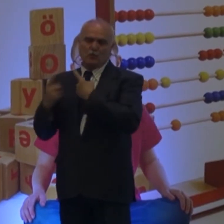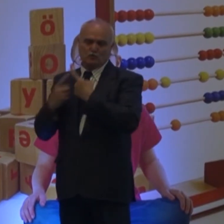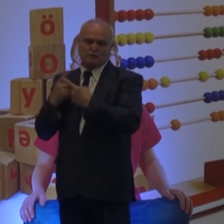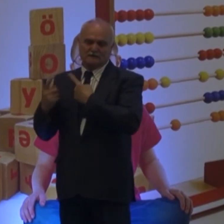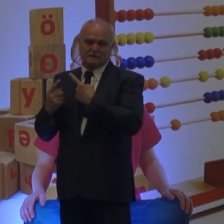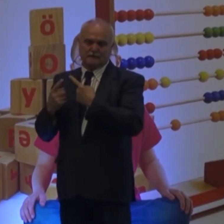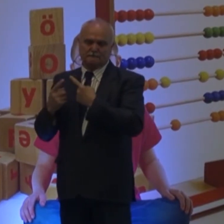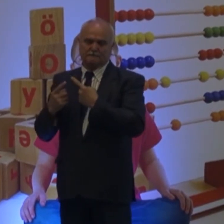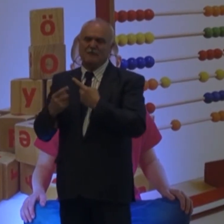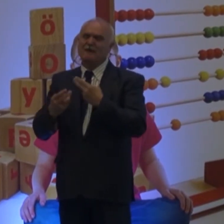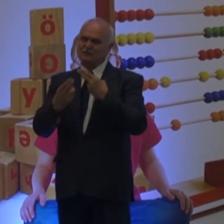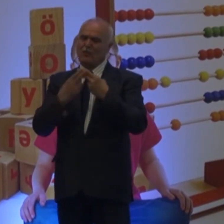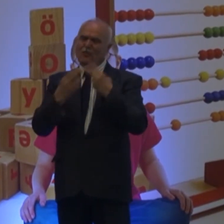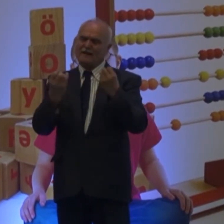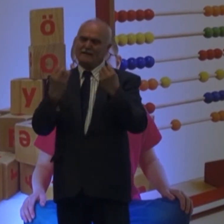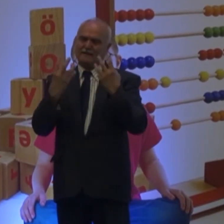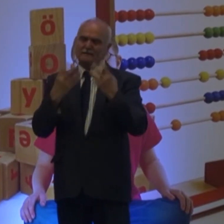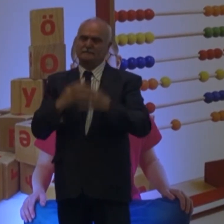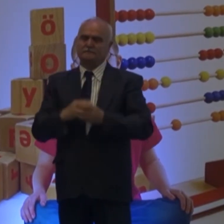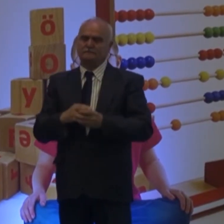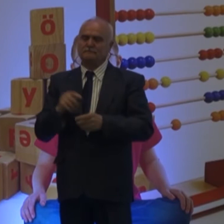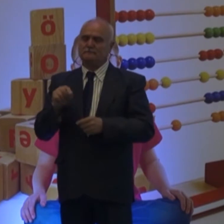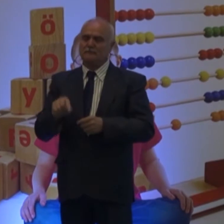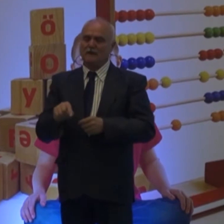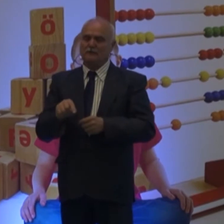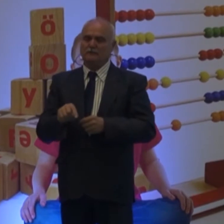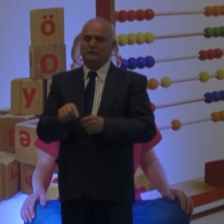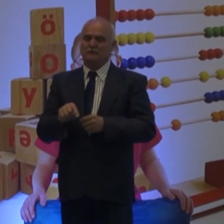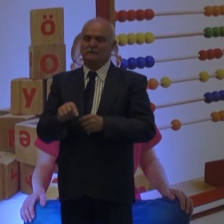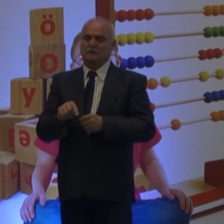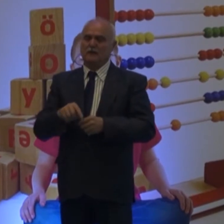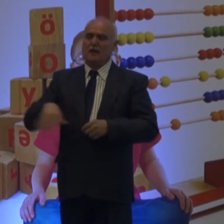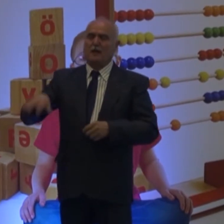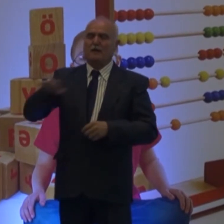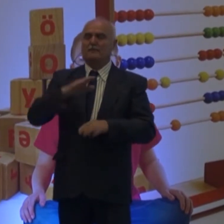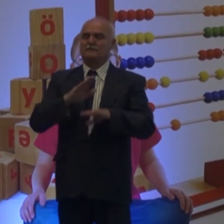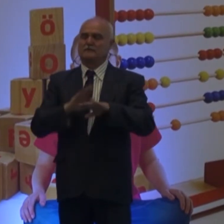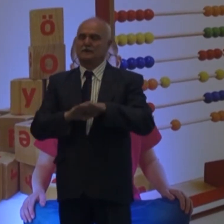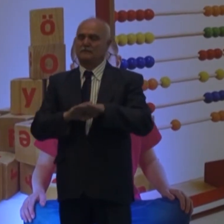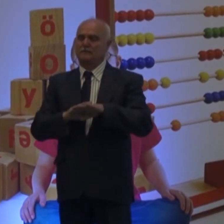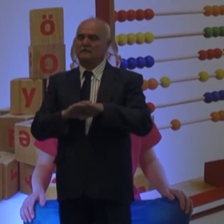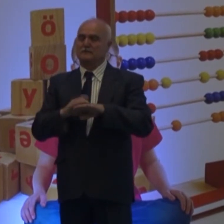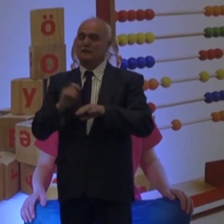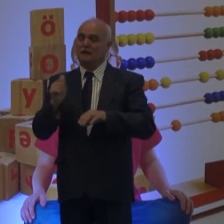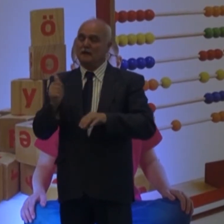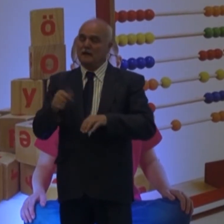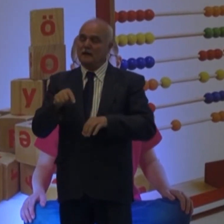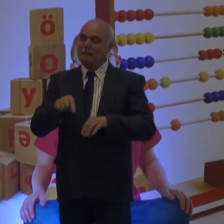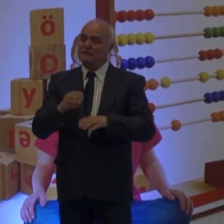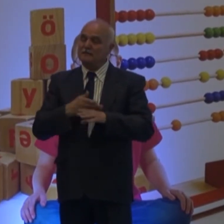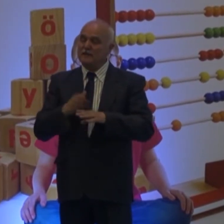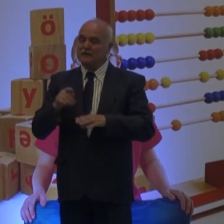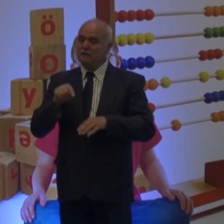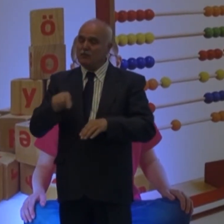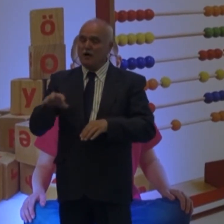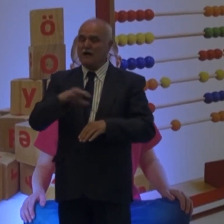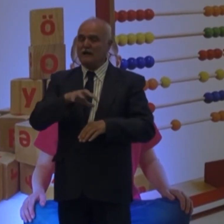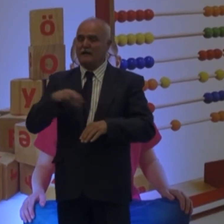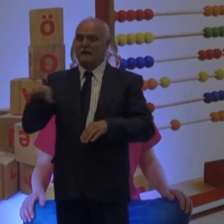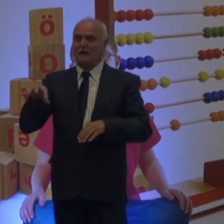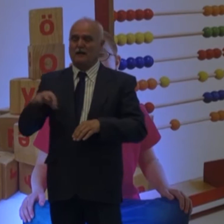konuşmasından öğrenmiş oldunuz. Bu hepimizin yapması gereken bir şeydi. Bu alana,